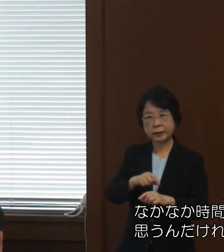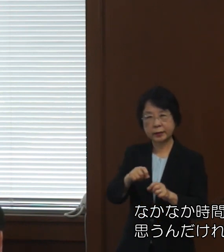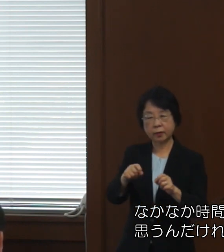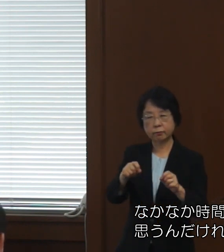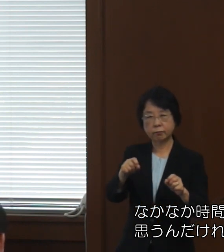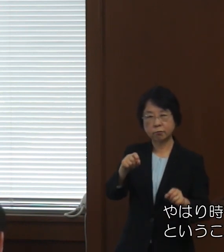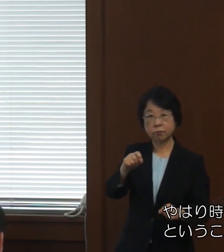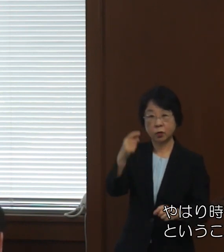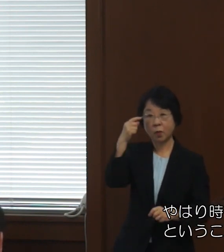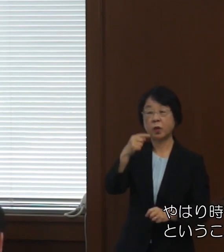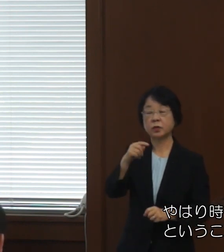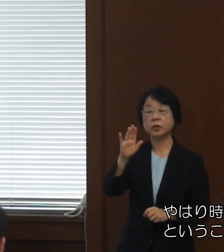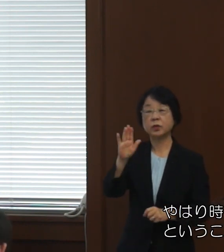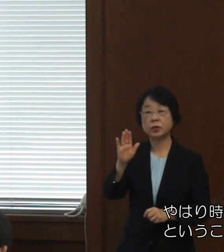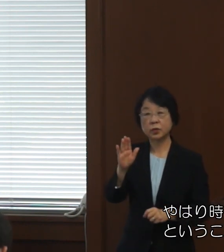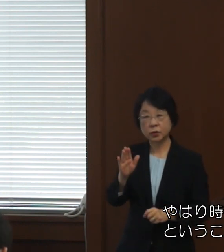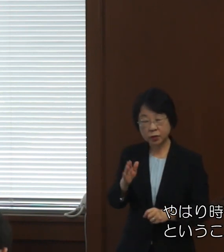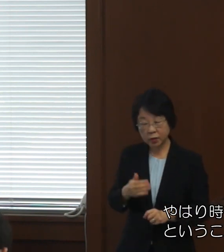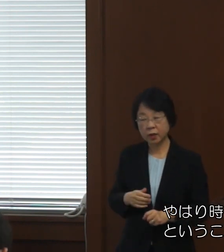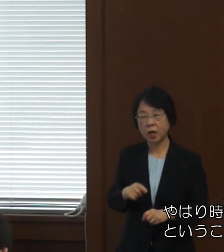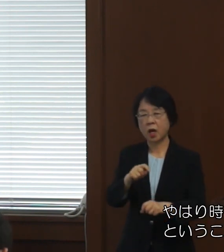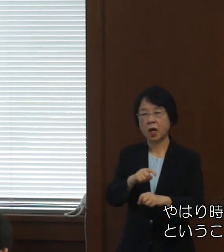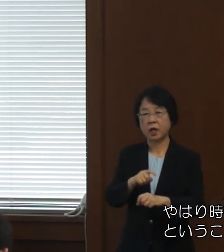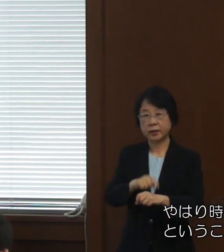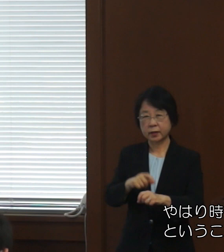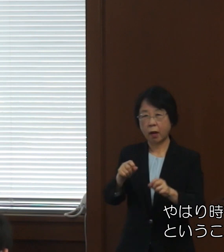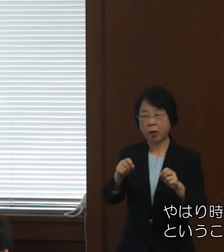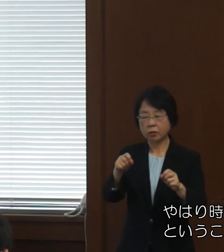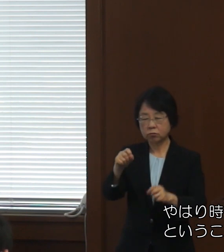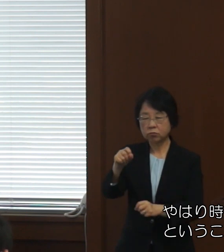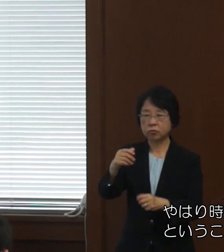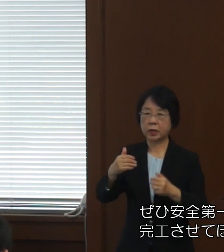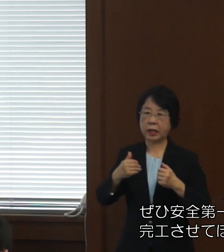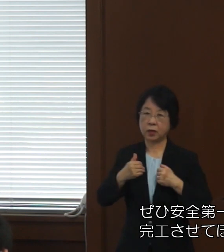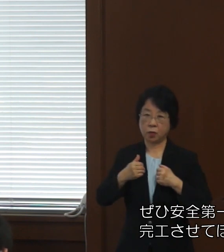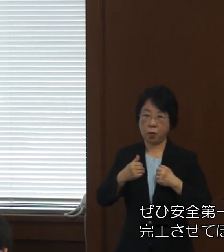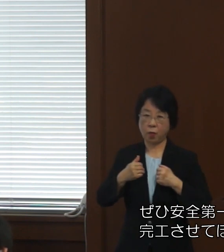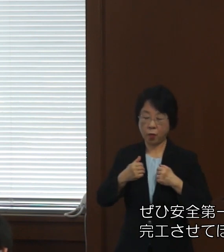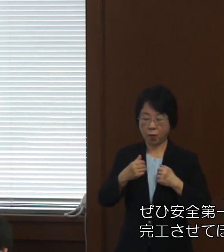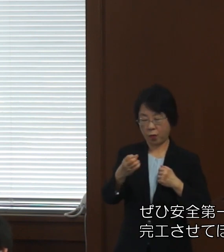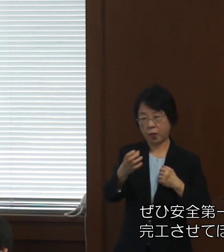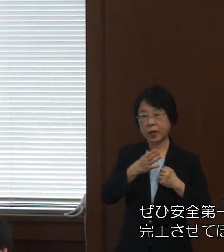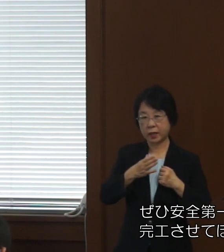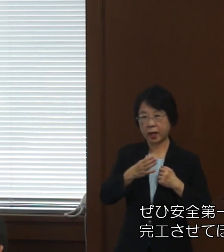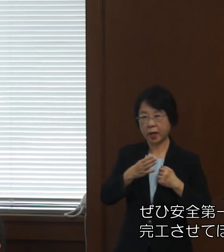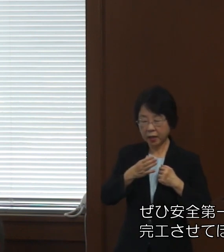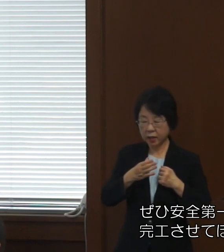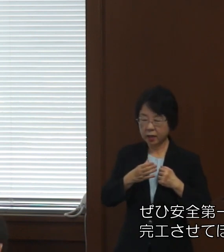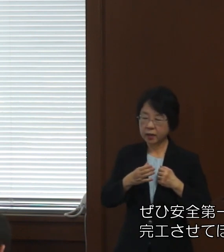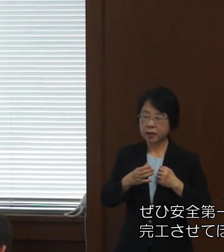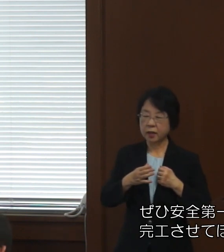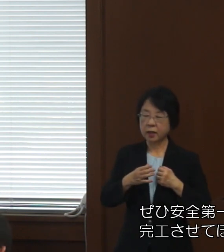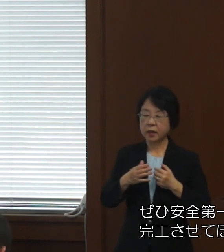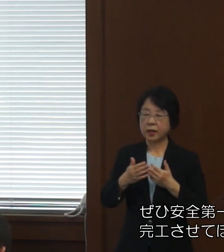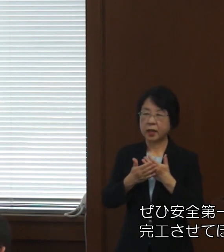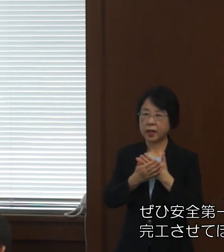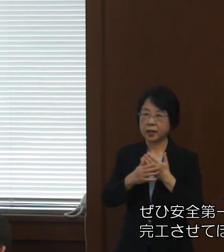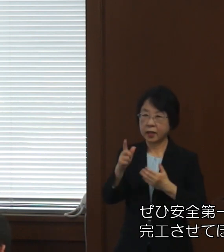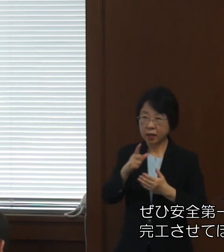順調らしいですやはり時間がかかるものだということなのでぜひ安全第一で